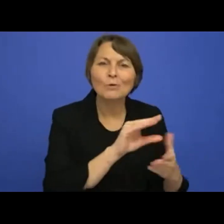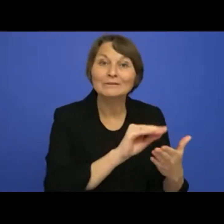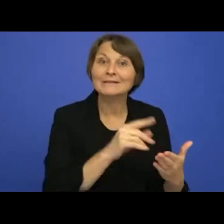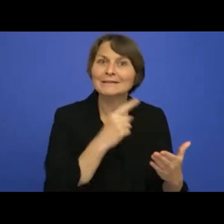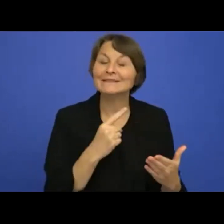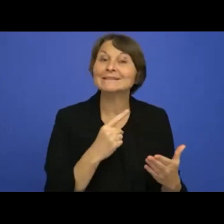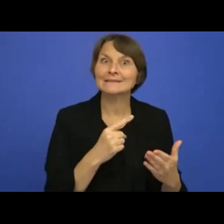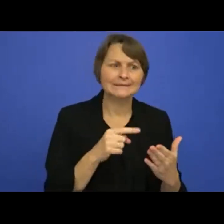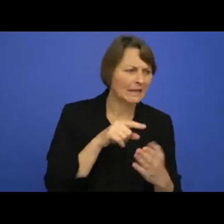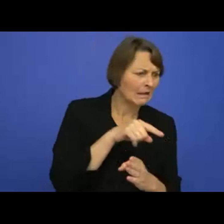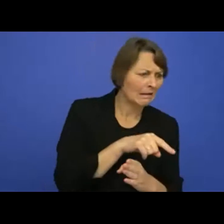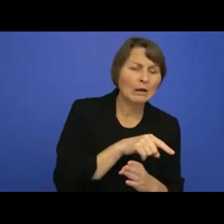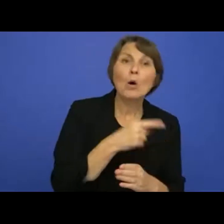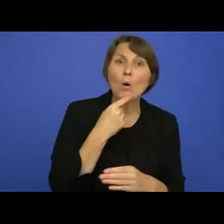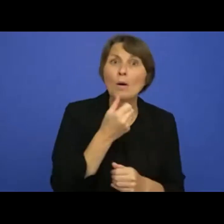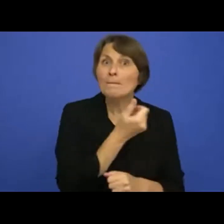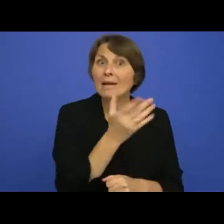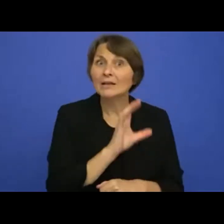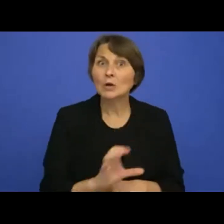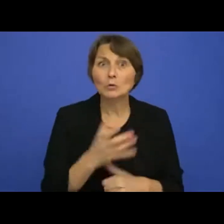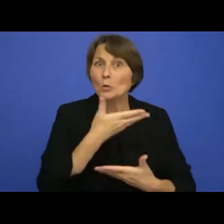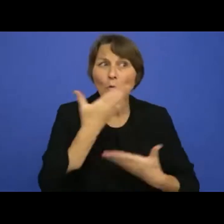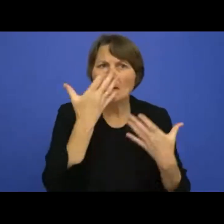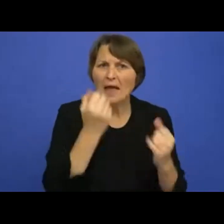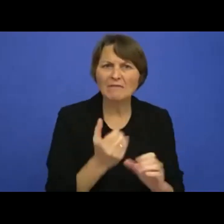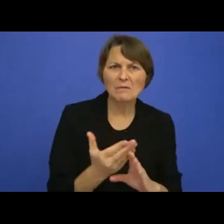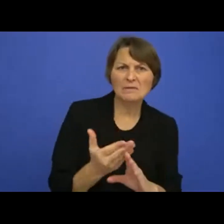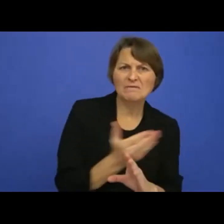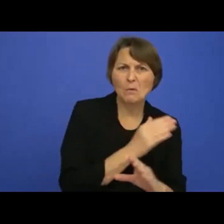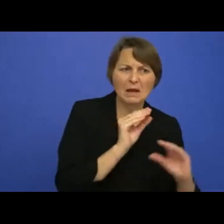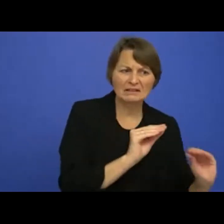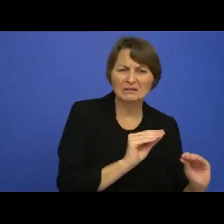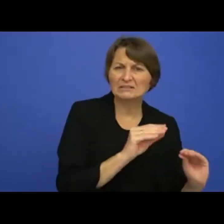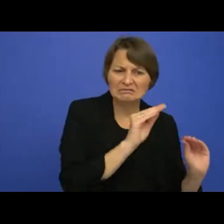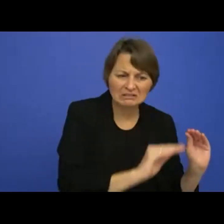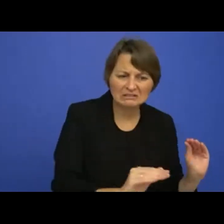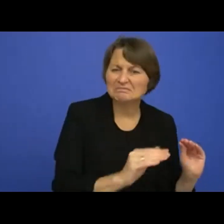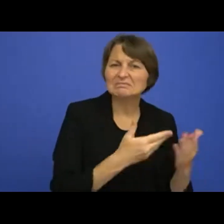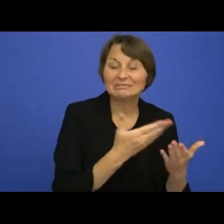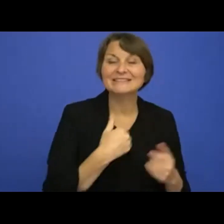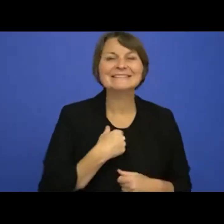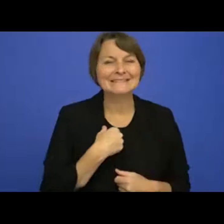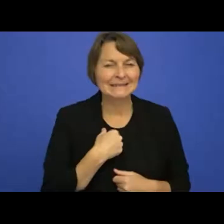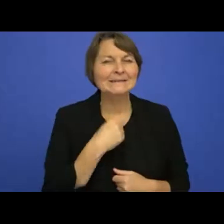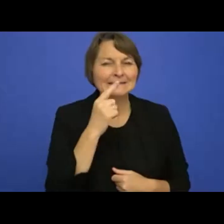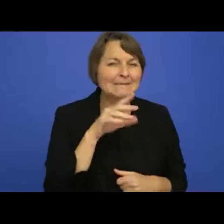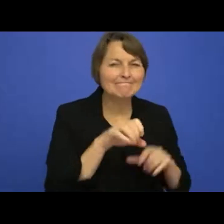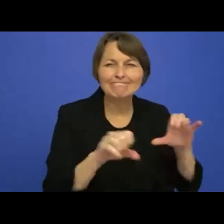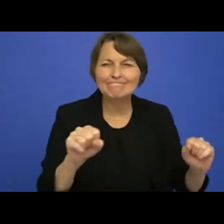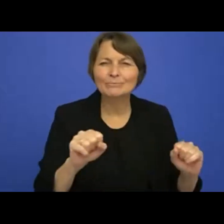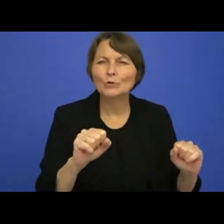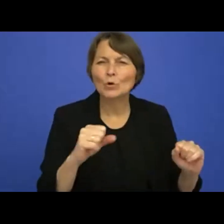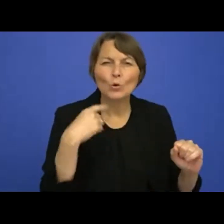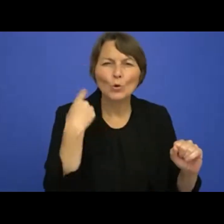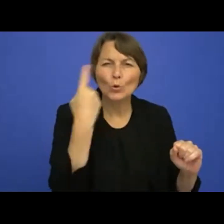l'accès de qualité et universel à l'éducation pour la petite enfance est encore un problème. Il explique quoi